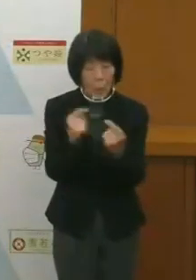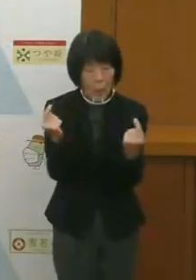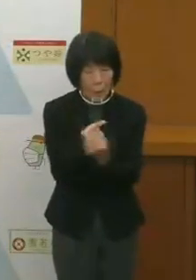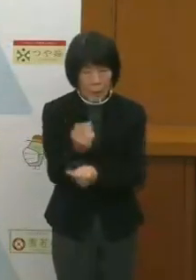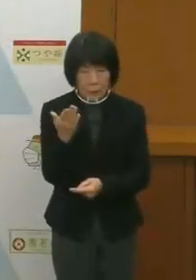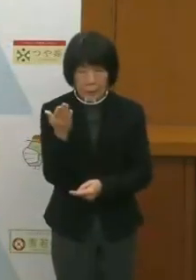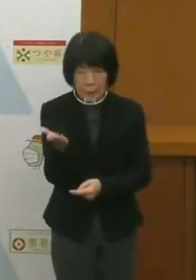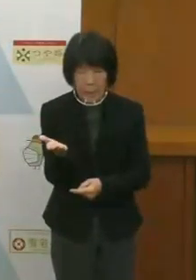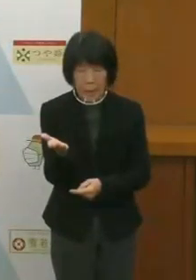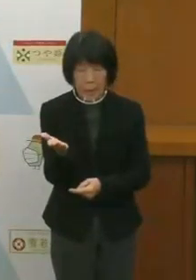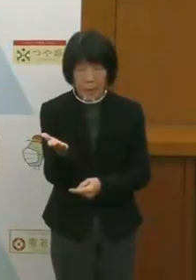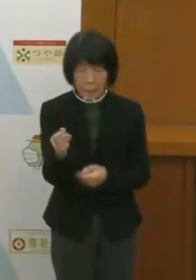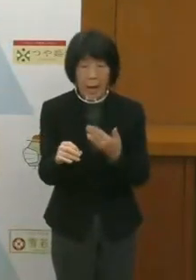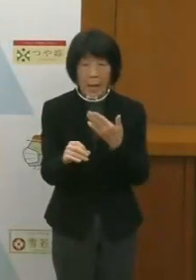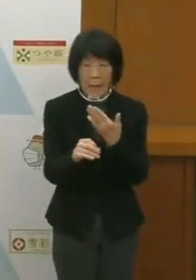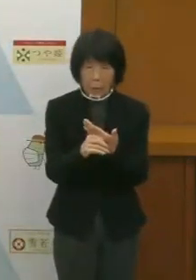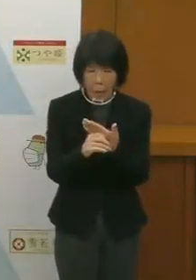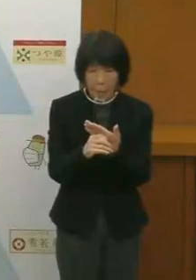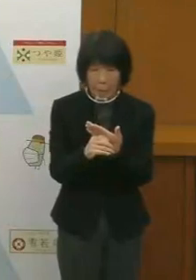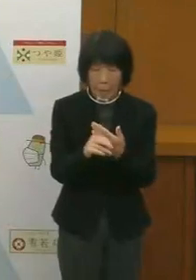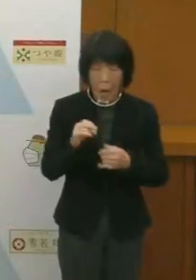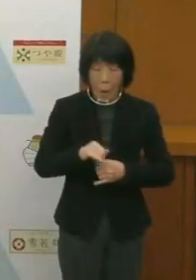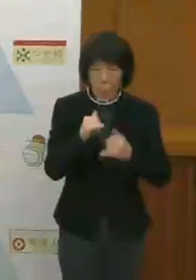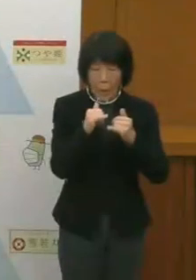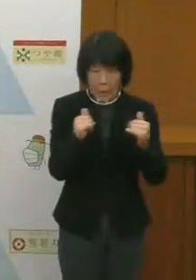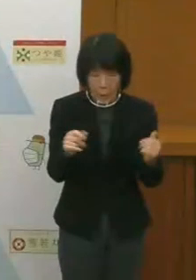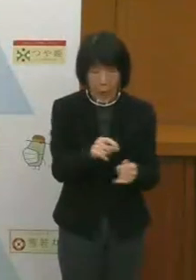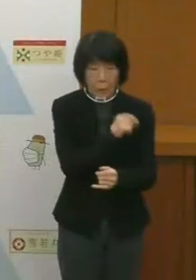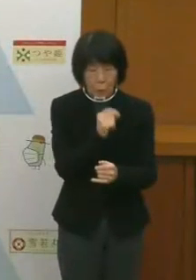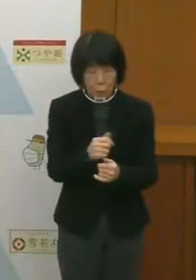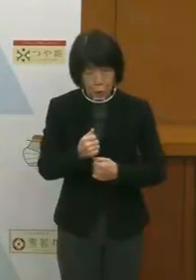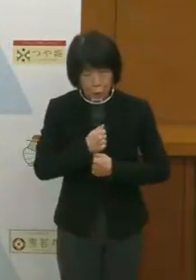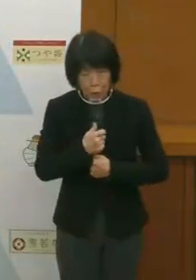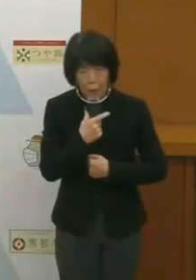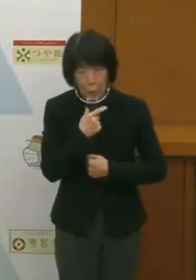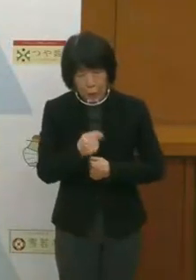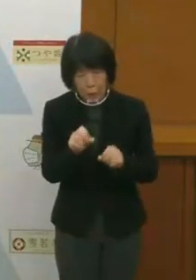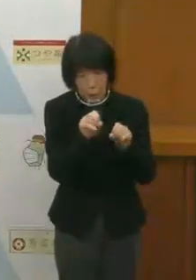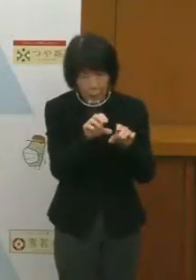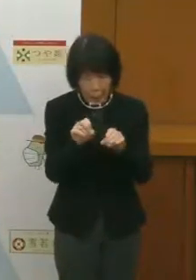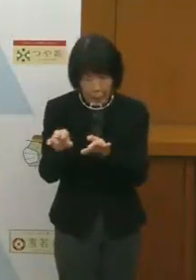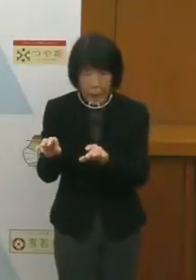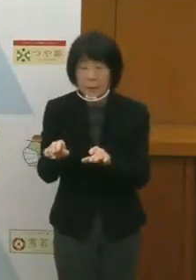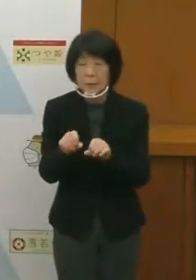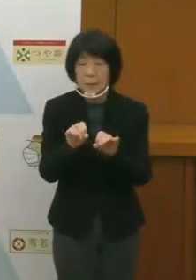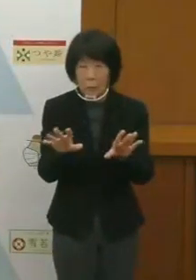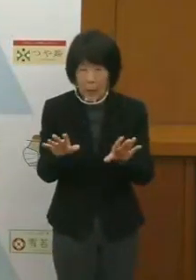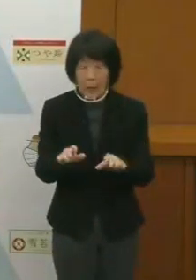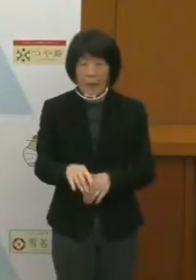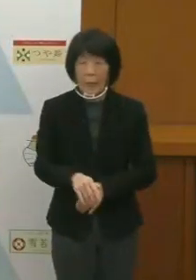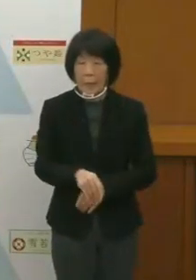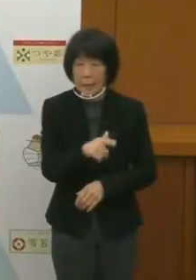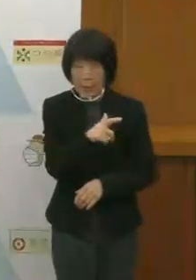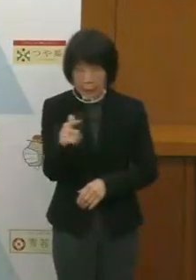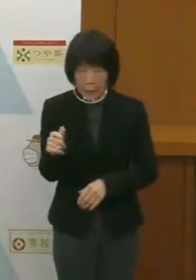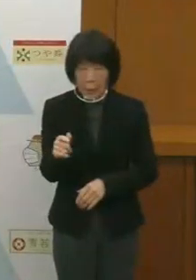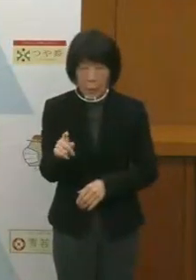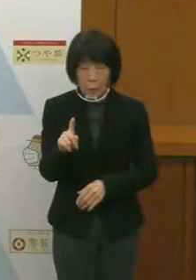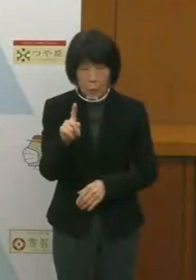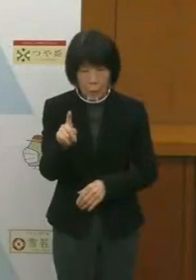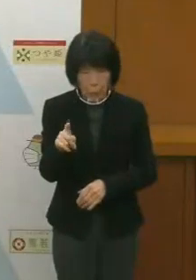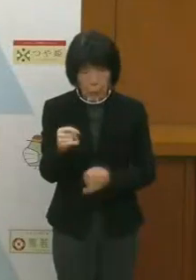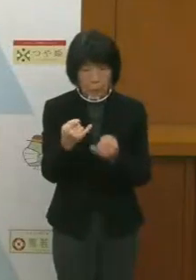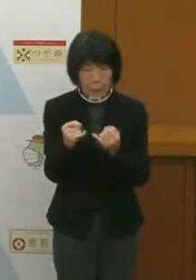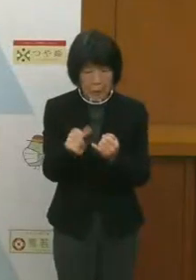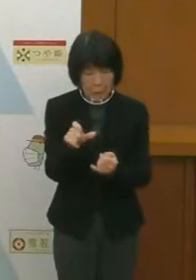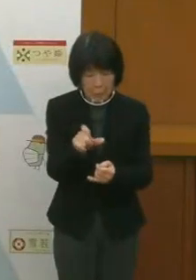ば例としては高齢者は特に気をつけるように呼びかけとか、書いてますけども、そういった呼びかけなかったん